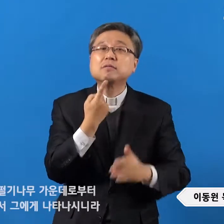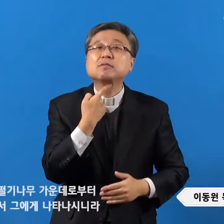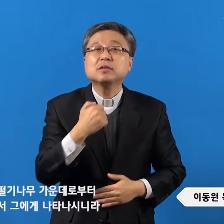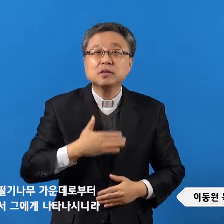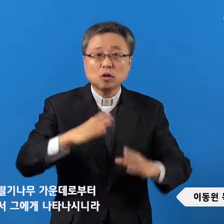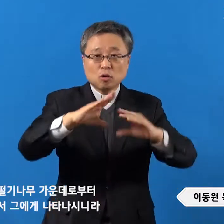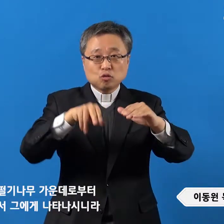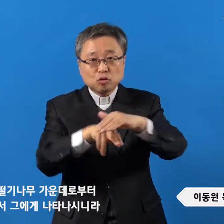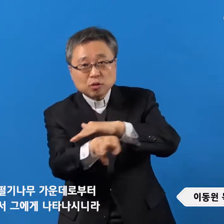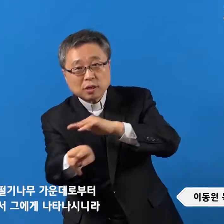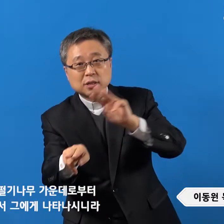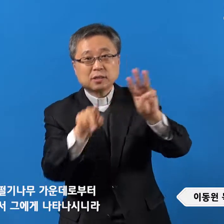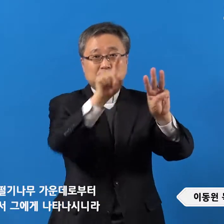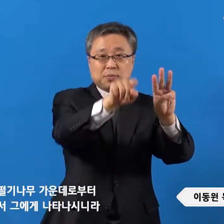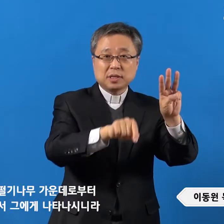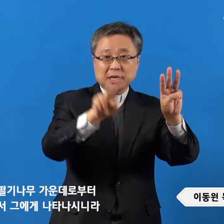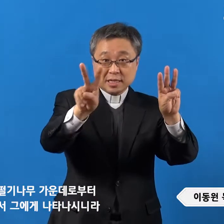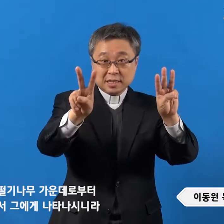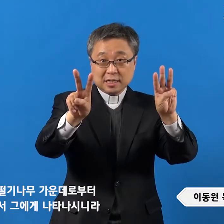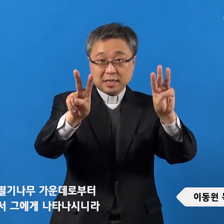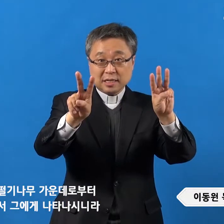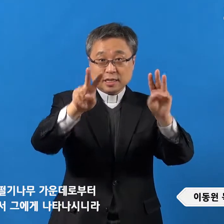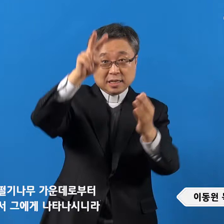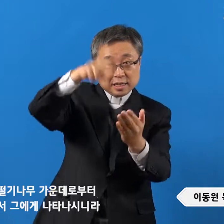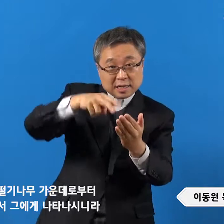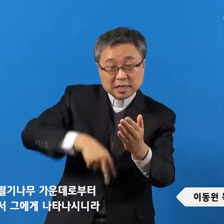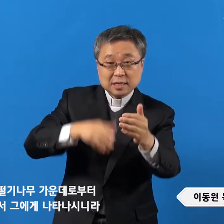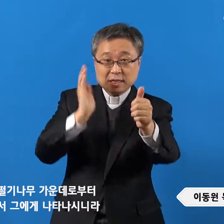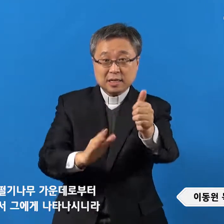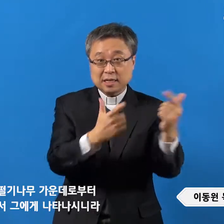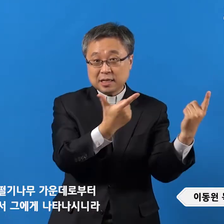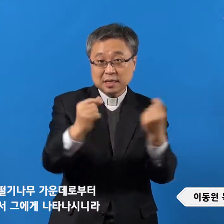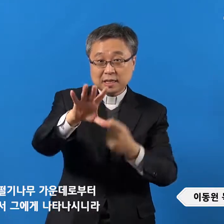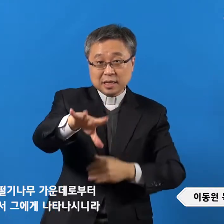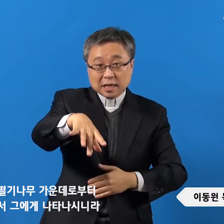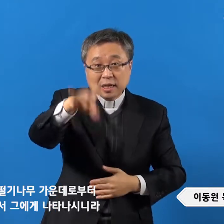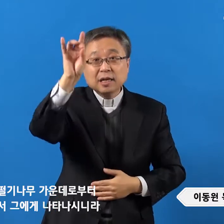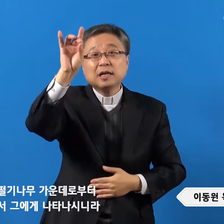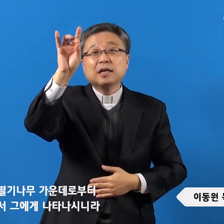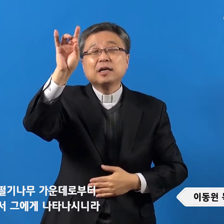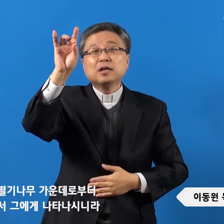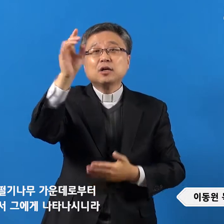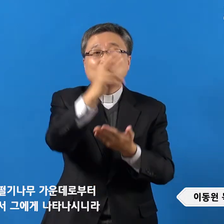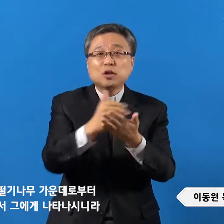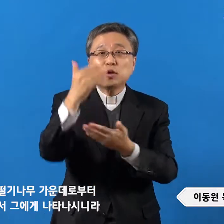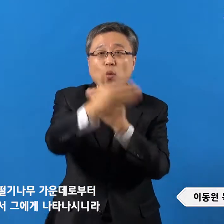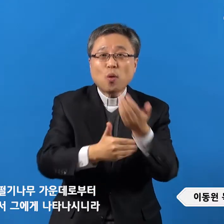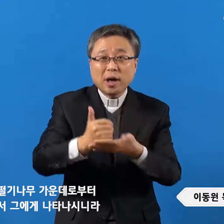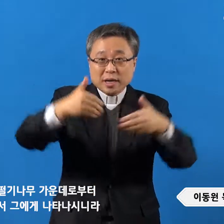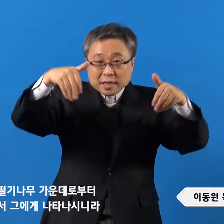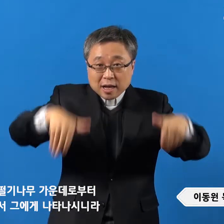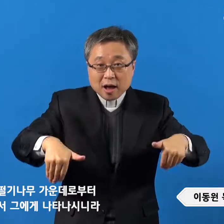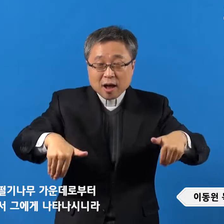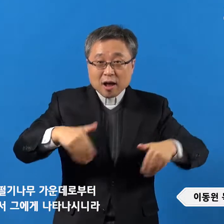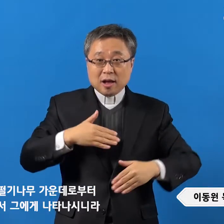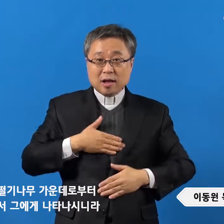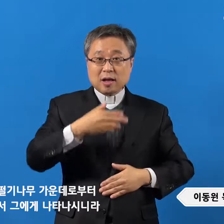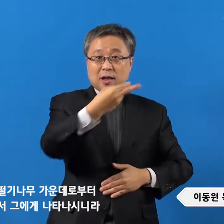3장 2절을 한번 읽겠습니다. 출애굽기 3장 2절 다 같이 읽습니다. 시작. 여호와의 사자가 떨기 가운데로부터 나오는